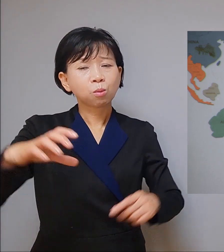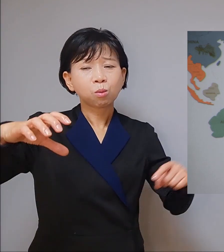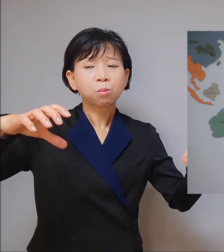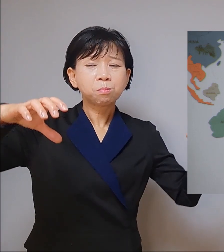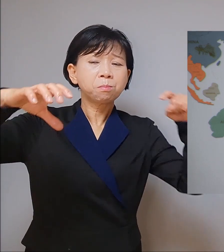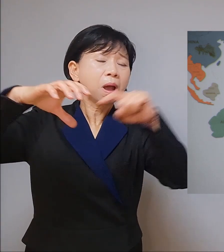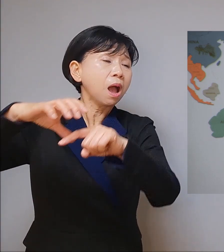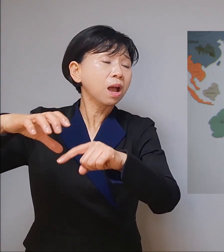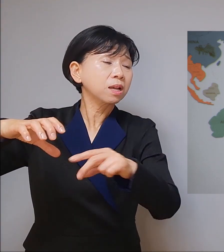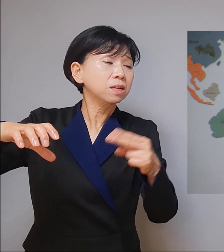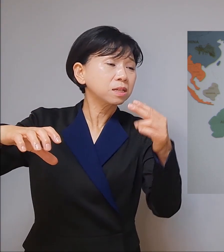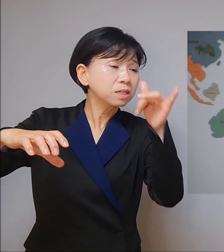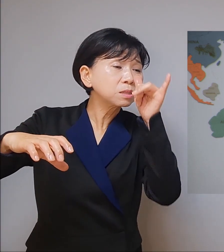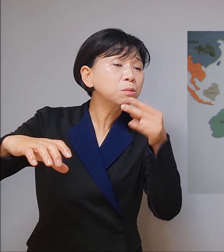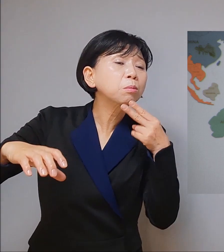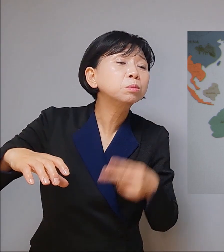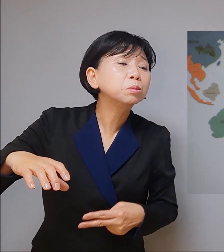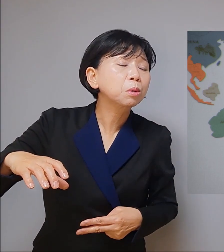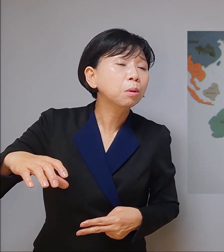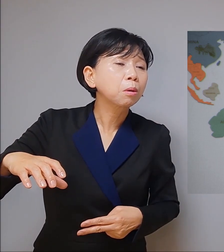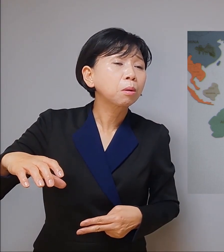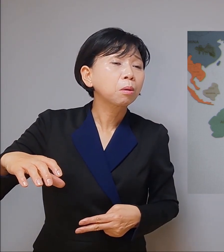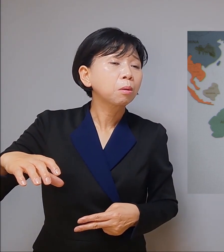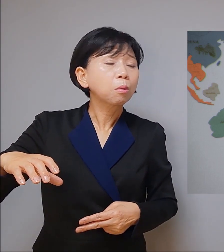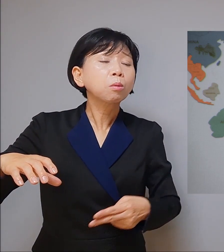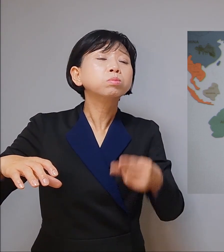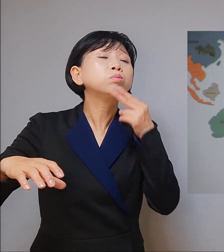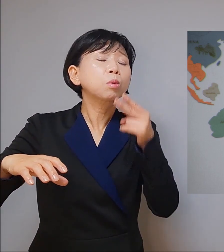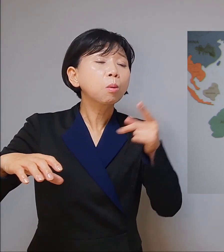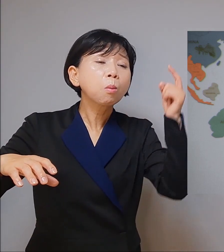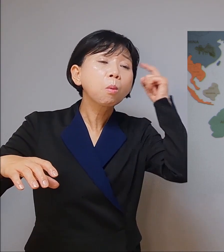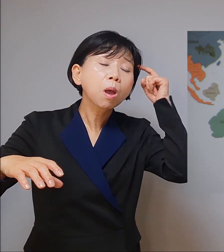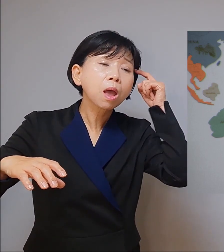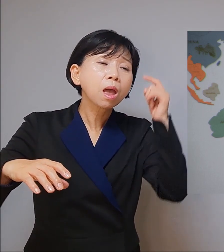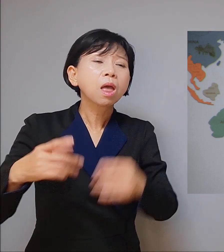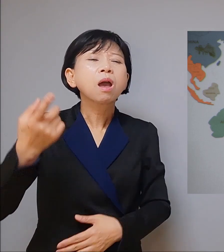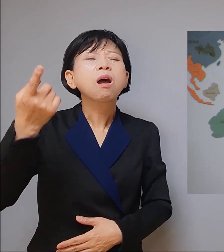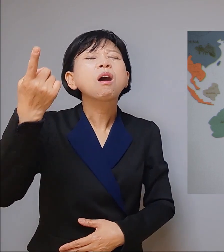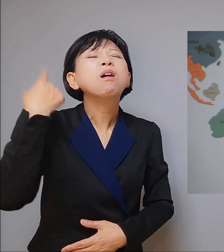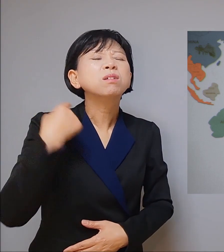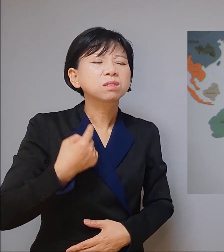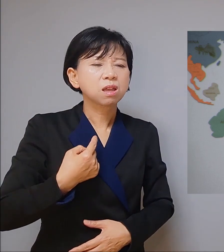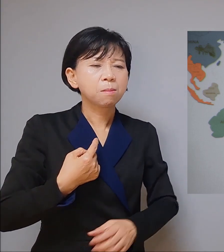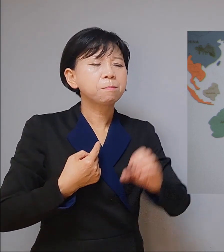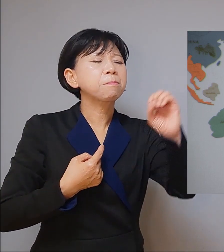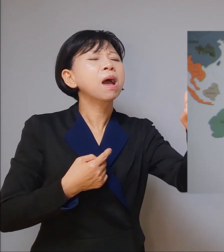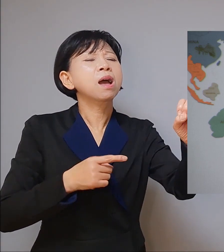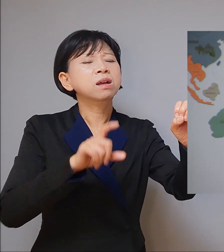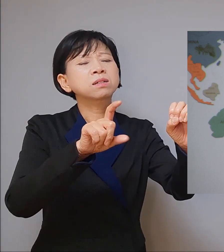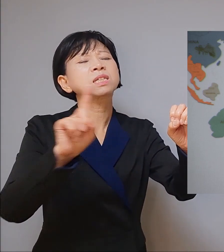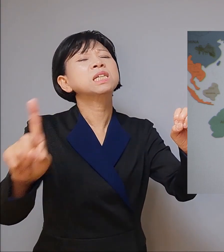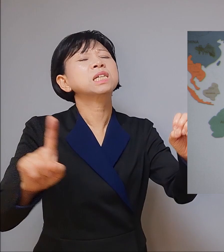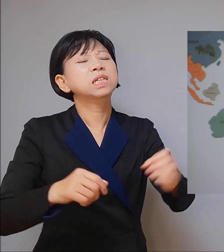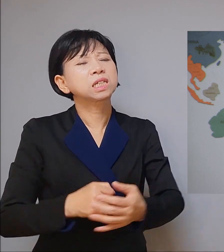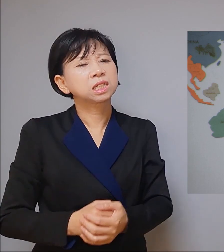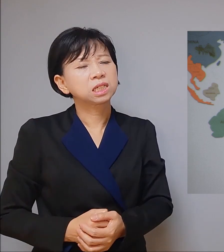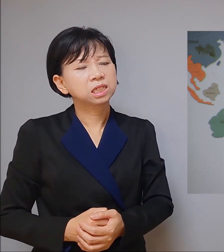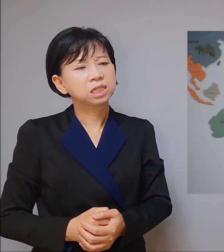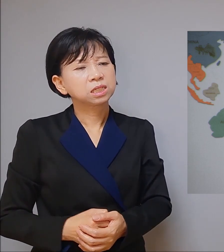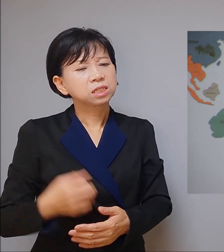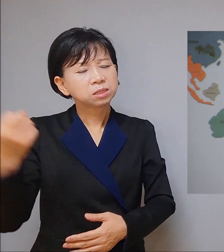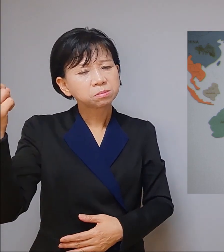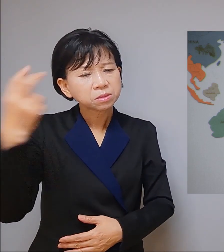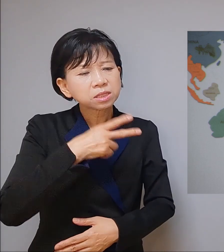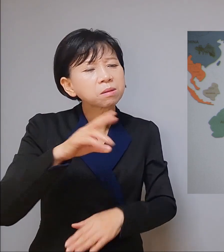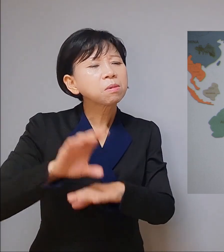들어갈까요? 안 들어가요. 왜요? 경기는 벌써 어저께 일이고 우리는 재방송을 보고 있고